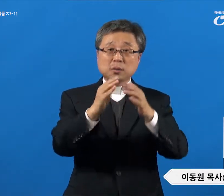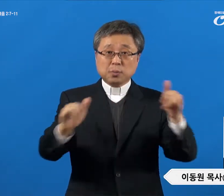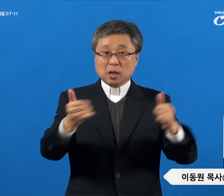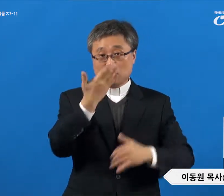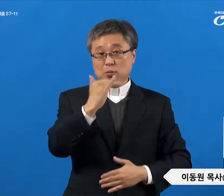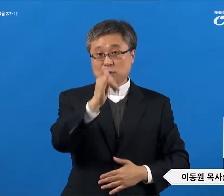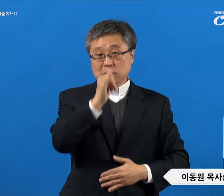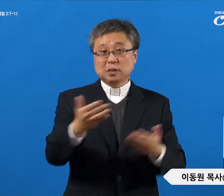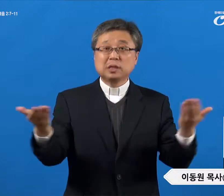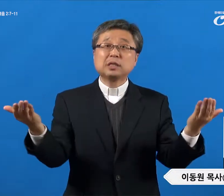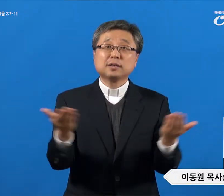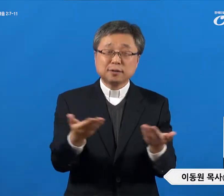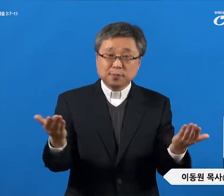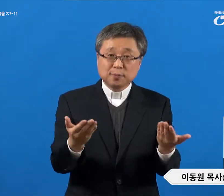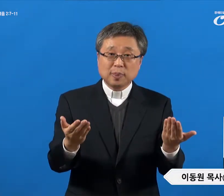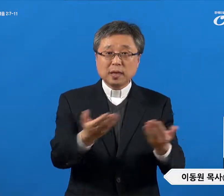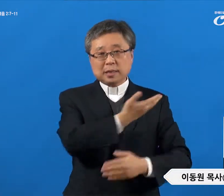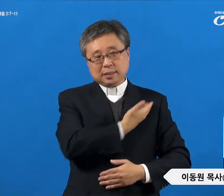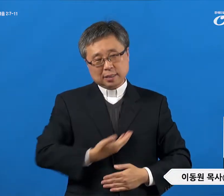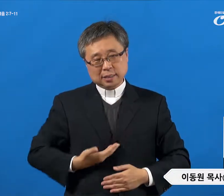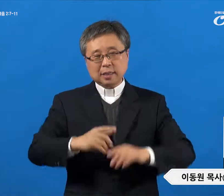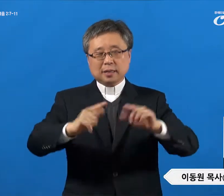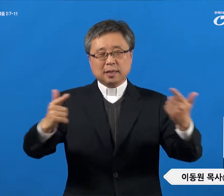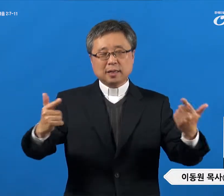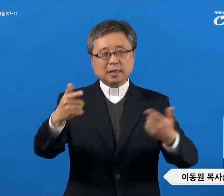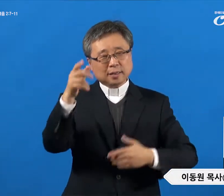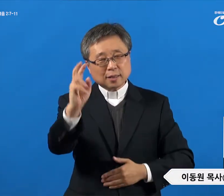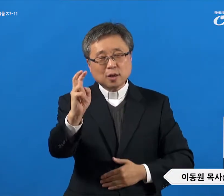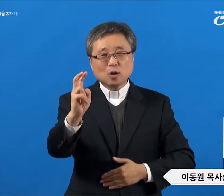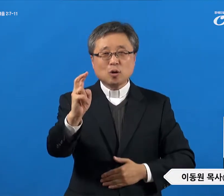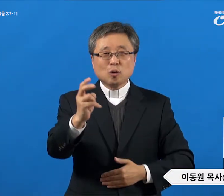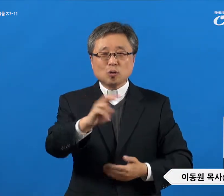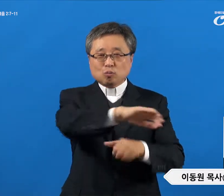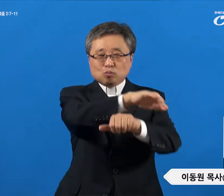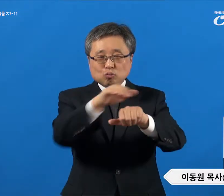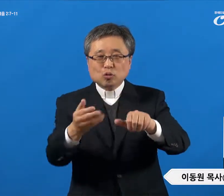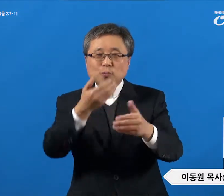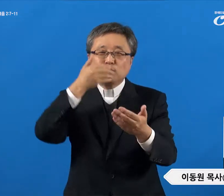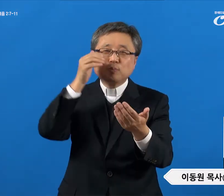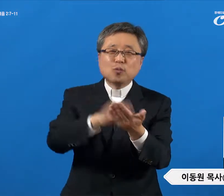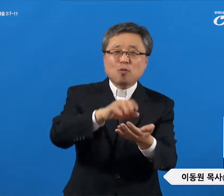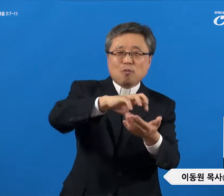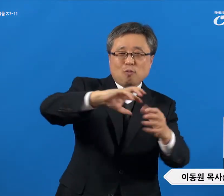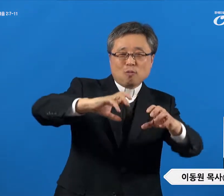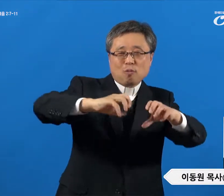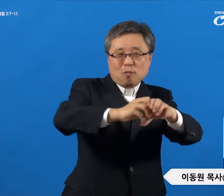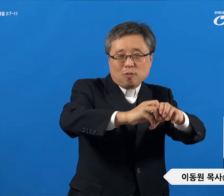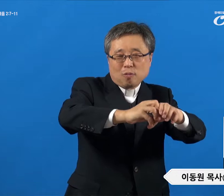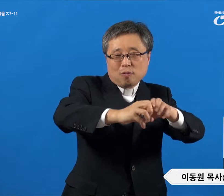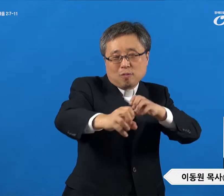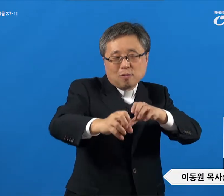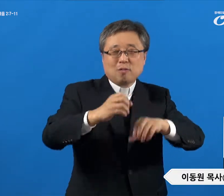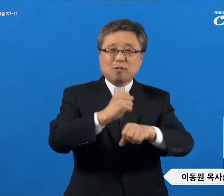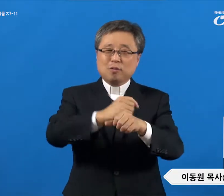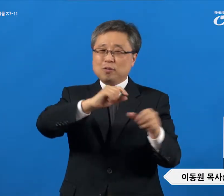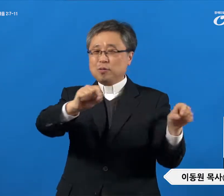일이에요. 아마 제 아들이 했을 것입니다. 무덤돌을 옮겨 놓으라. 그 다음에 나사로야 나오너라. 나사로가